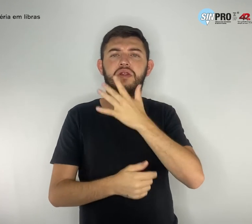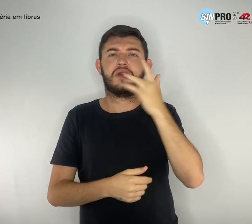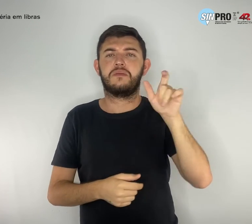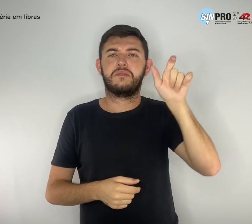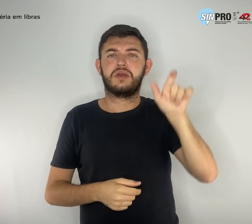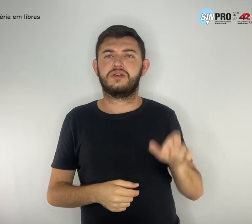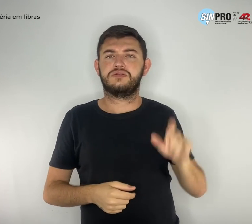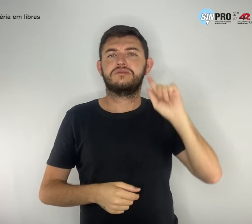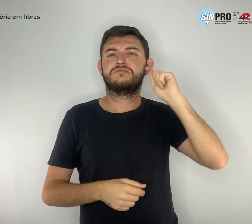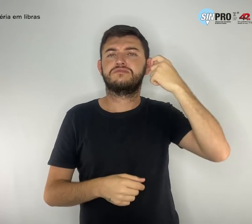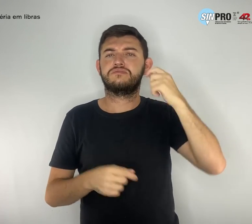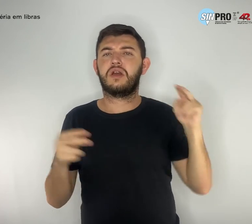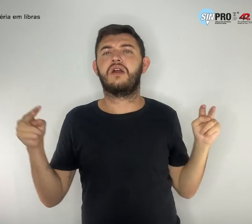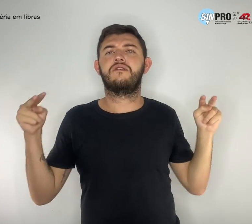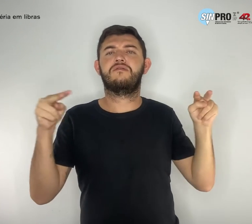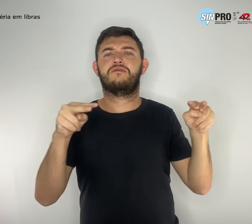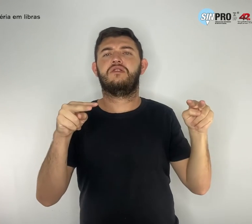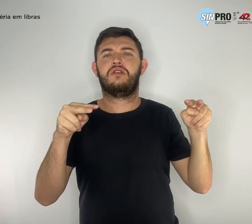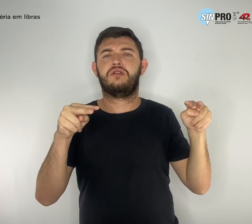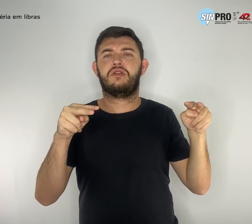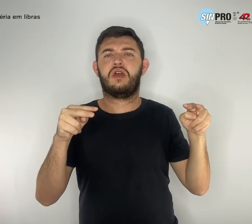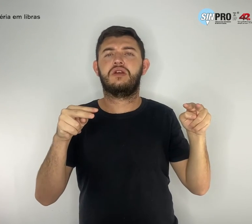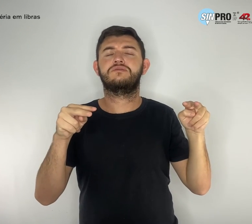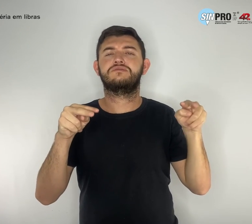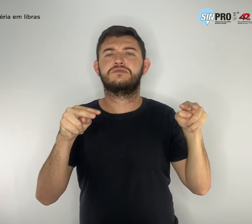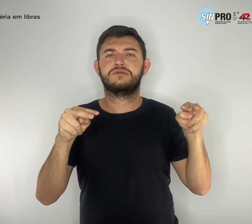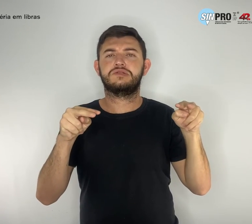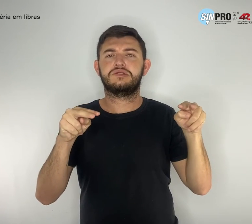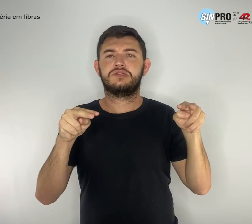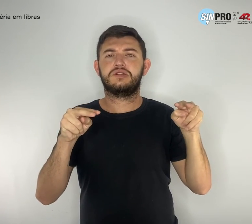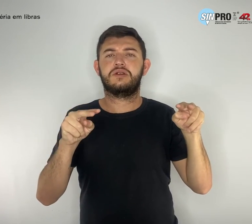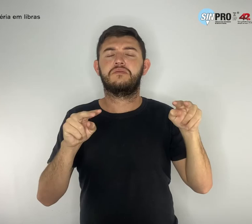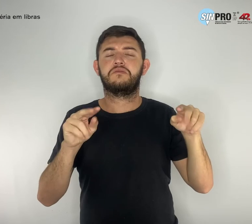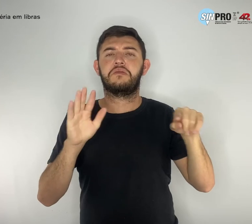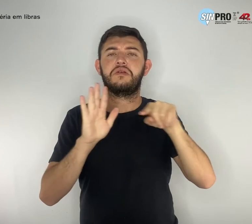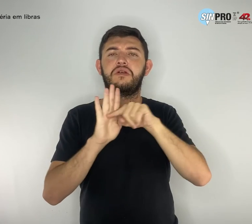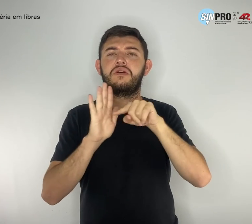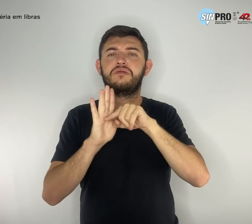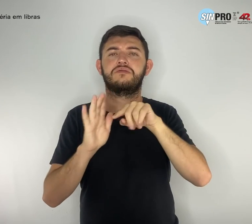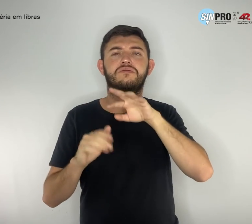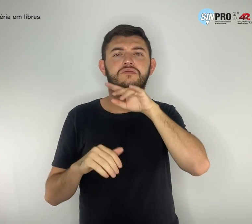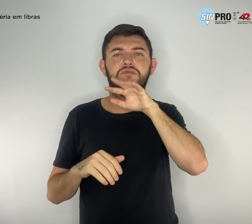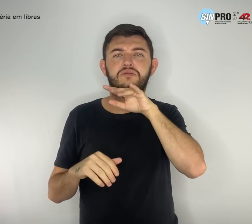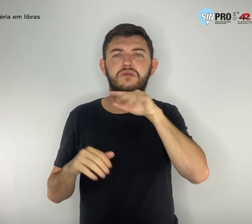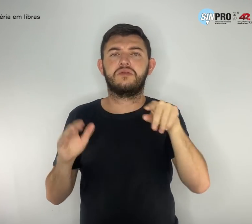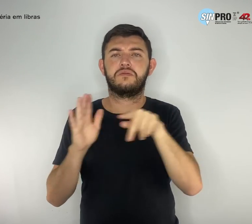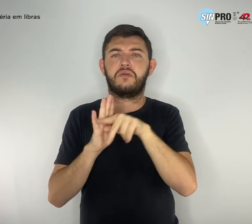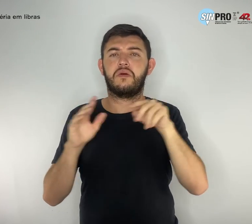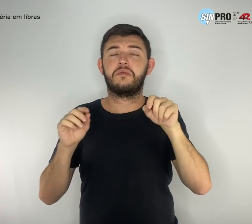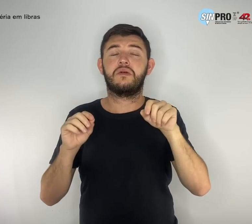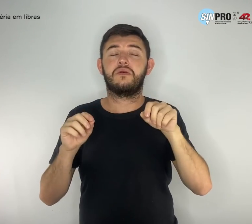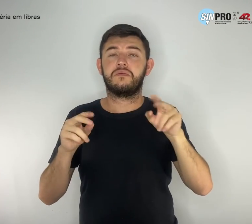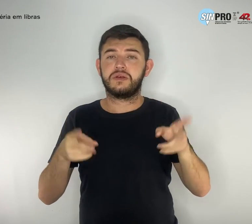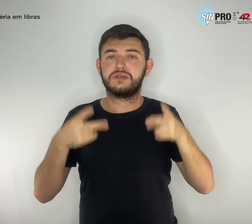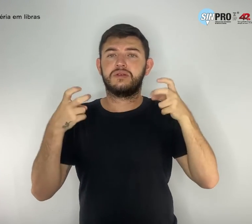de maneira degenerada pela sociedade brasileira atual. Em 10 de dezembro de